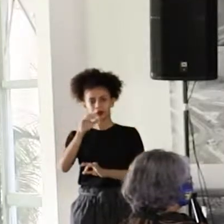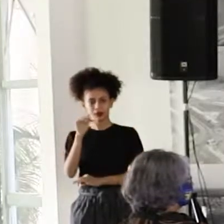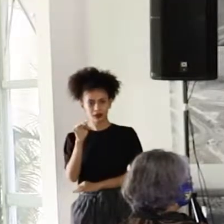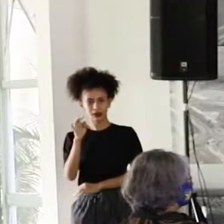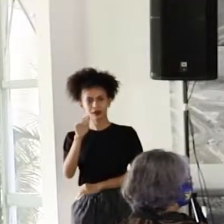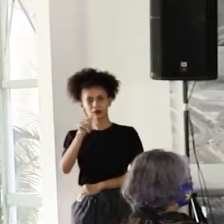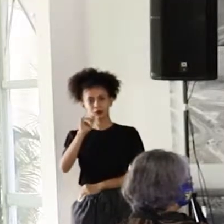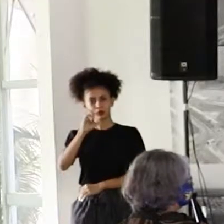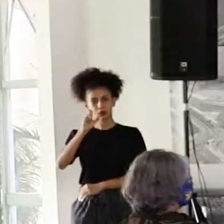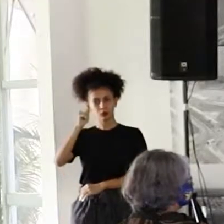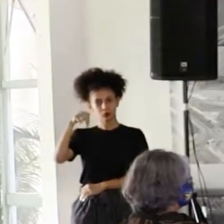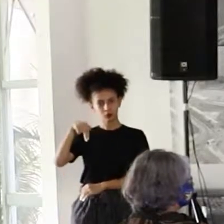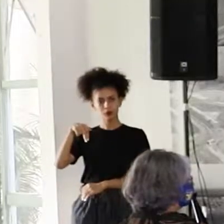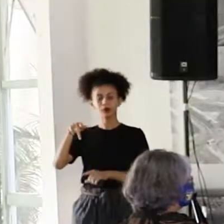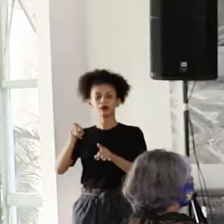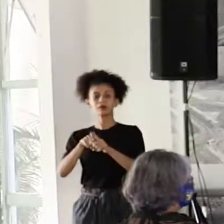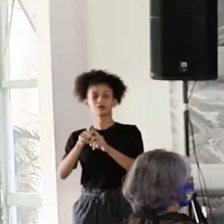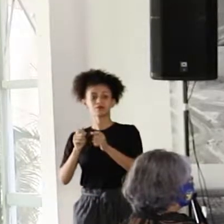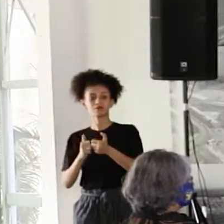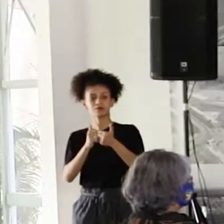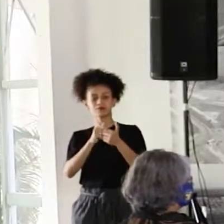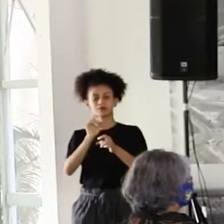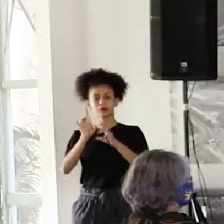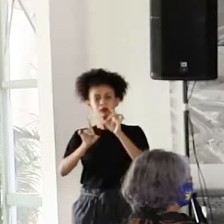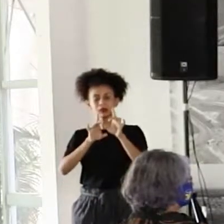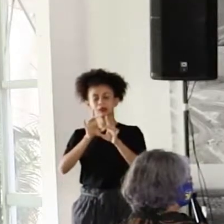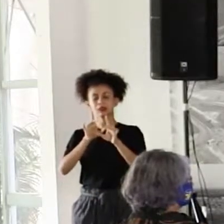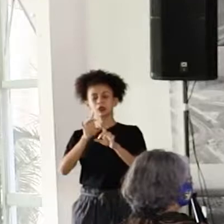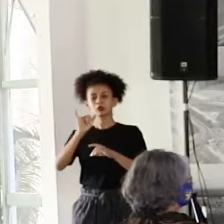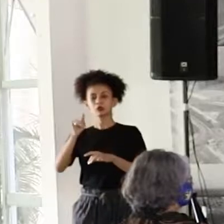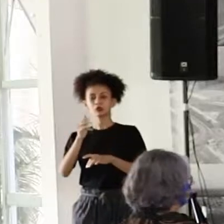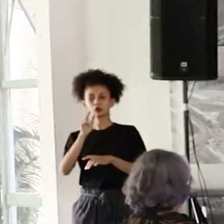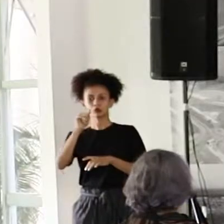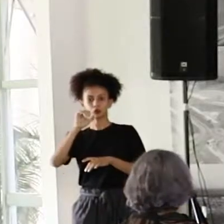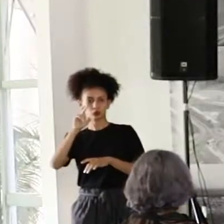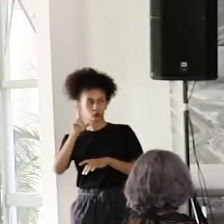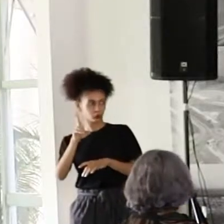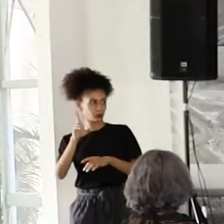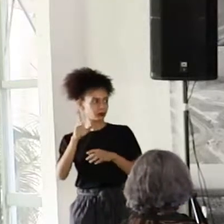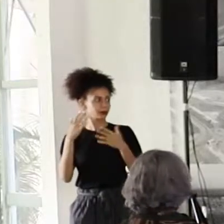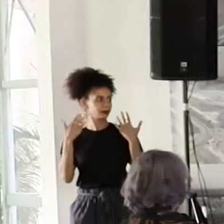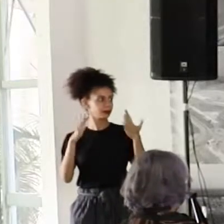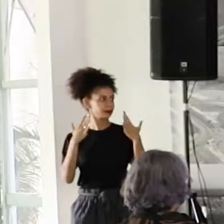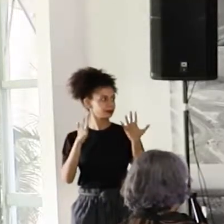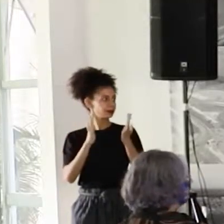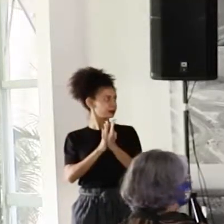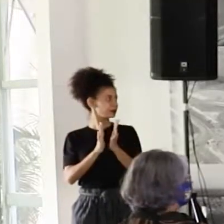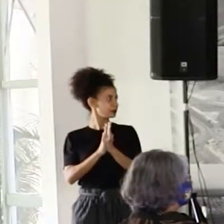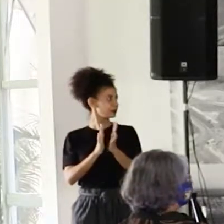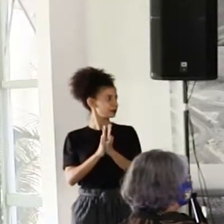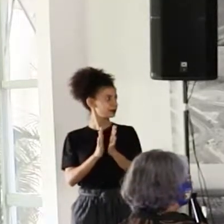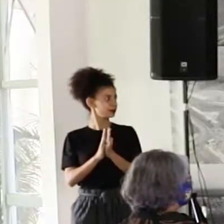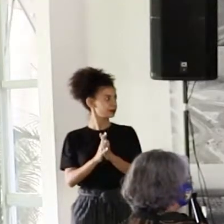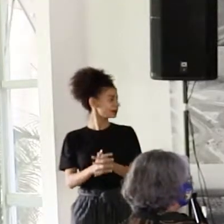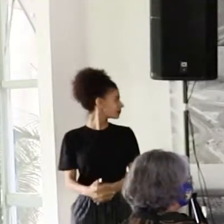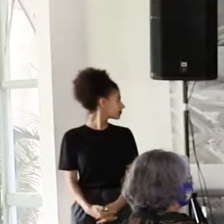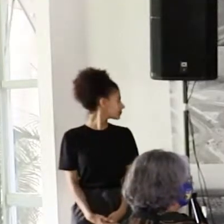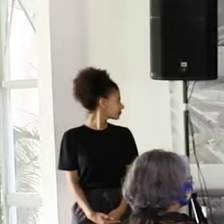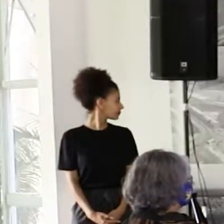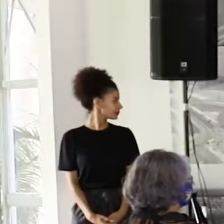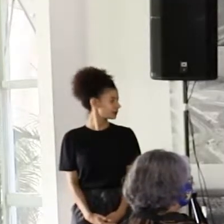e o representante do secretário de Ciência e Tecnologia do Distrito Federal Gilvan máximo o assessor especial